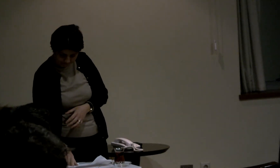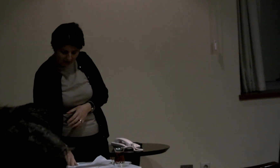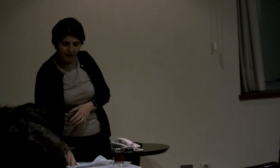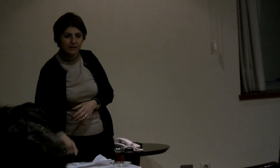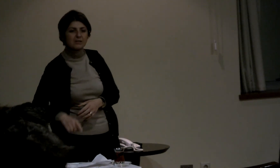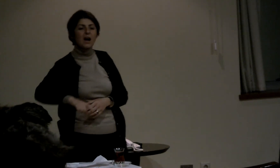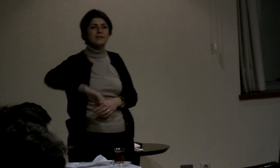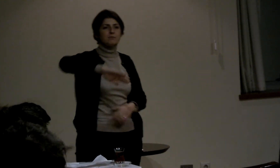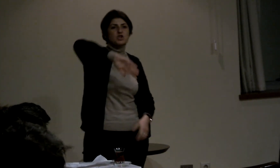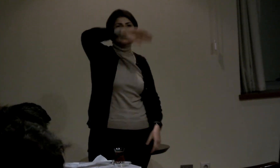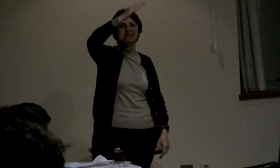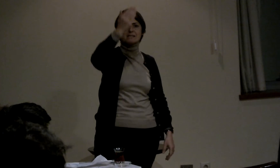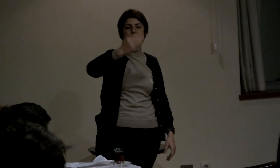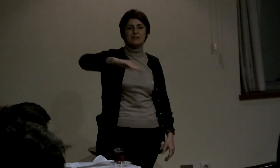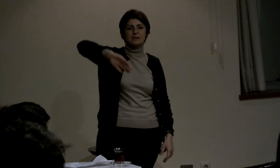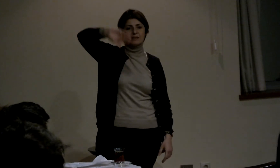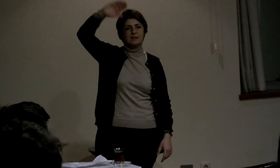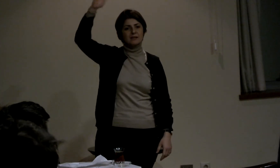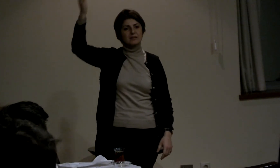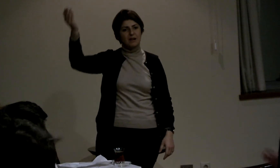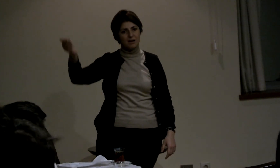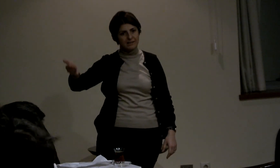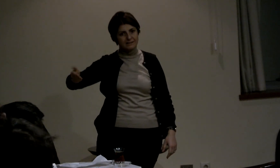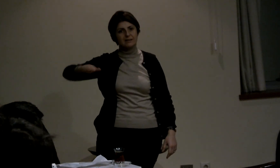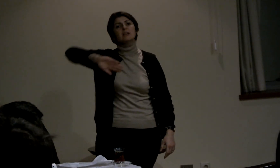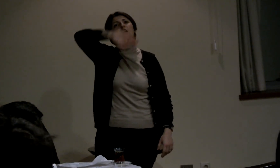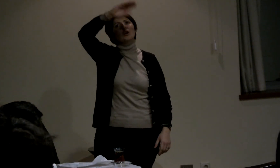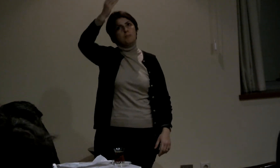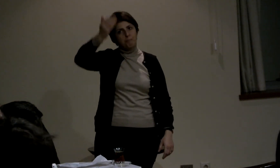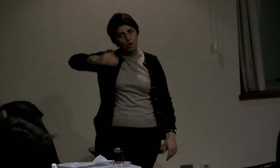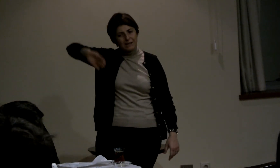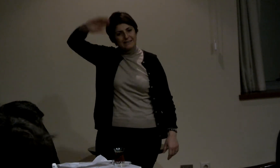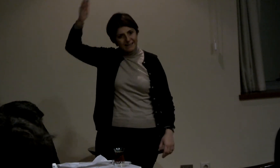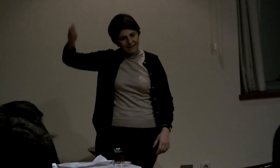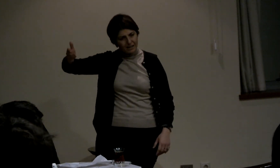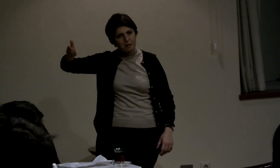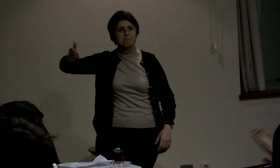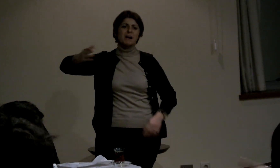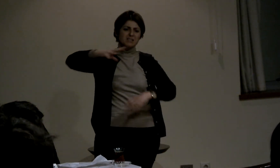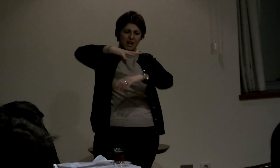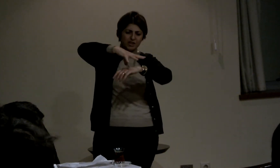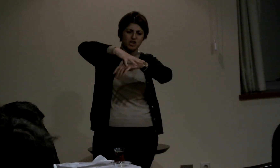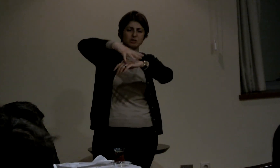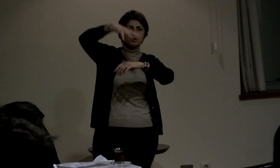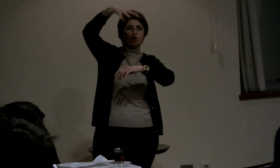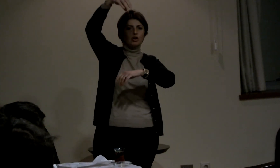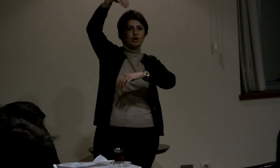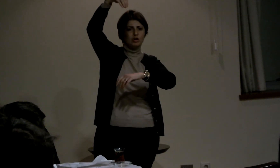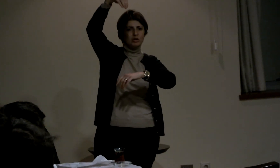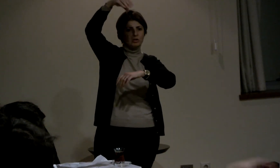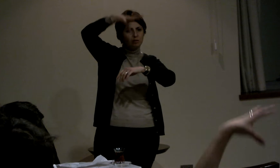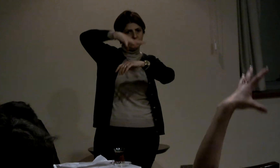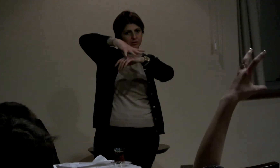Evet. Dağ demişiz. Dağları. Böyle de baktık anlaşılmıyor.